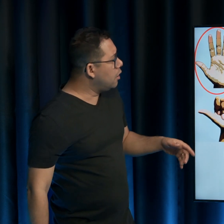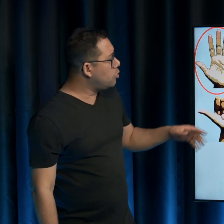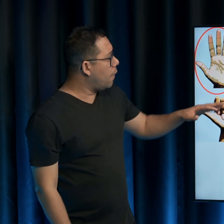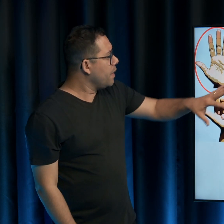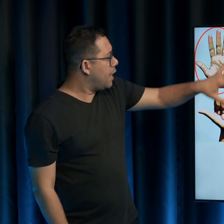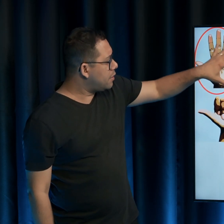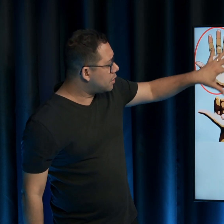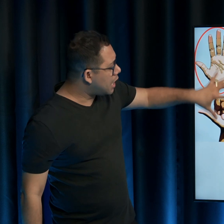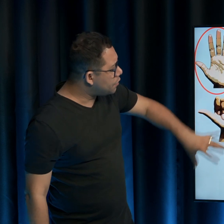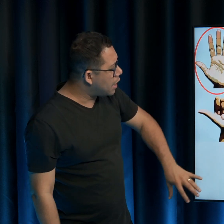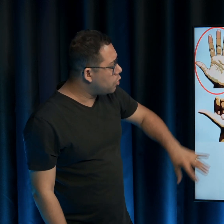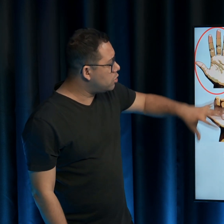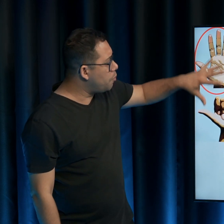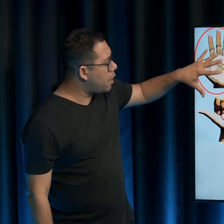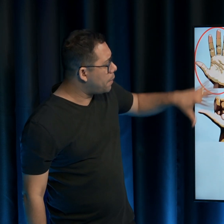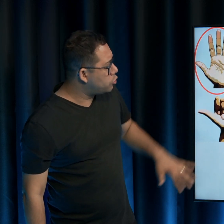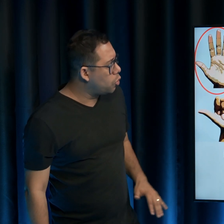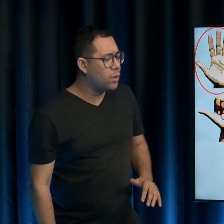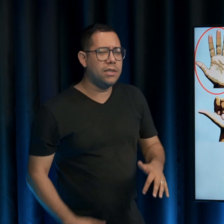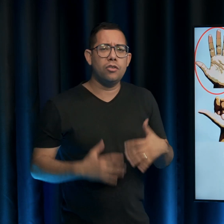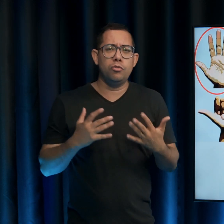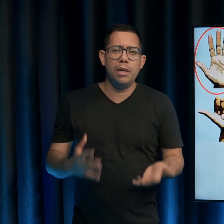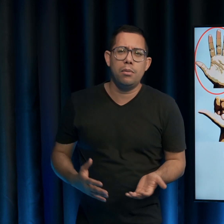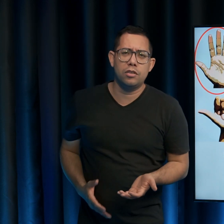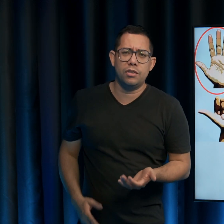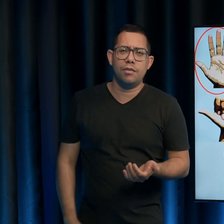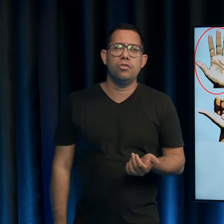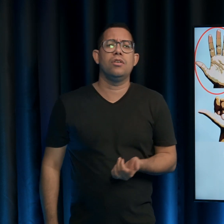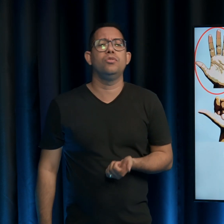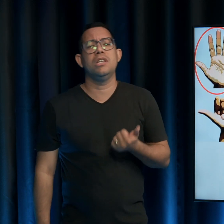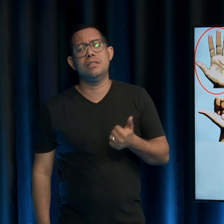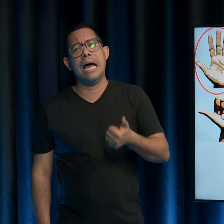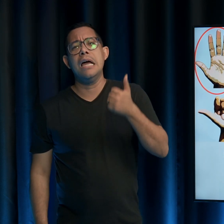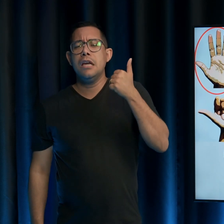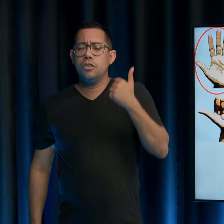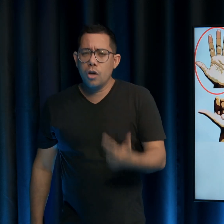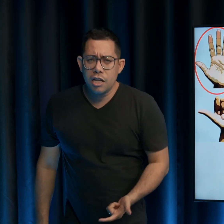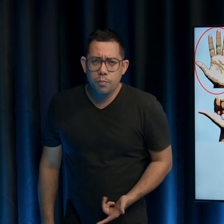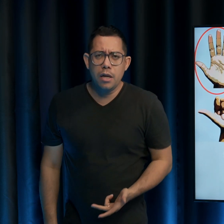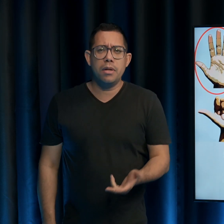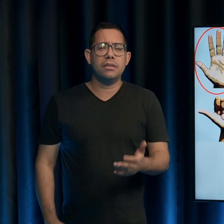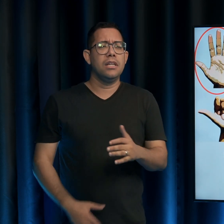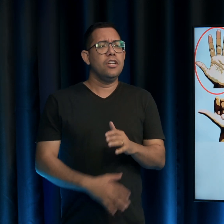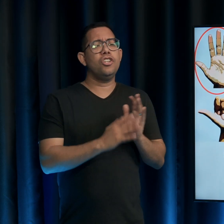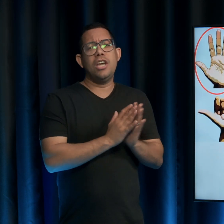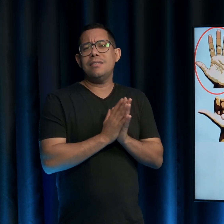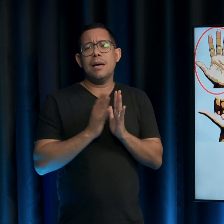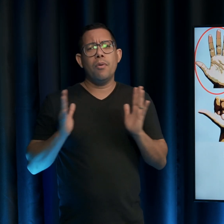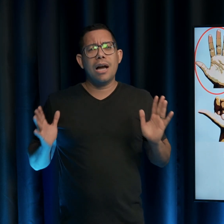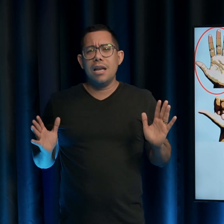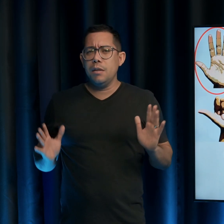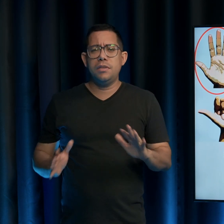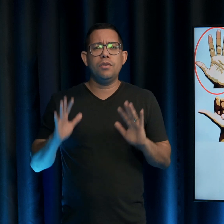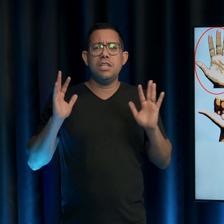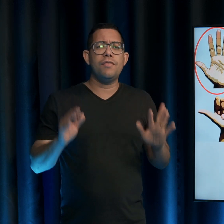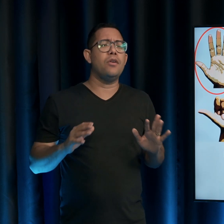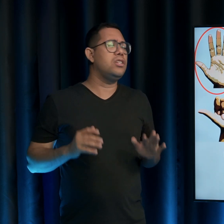ó, esses classificadores são para pessoas, textos bíblicos você vai utilizar, histórias bíblicas, de Gênesis a Apocalipse você vai utilizar